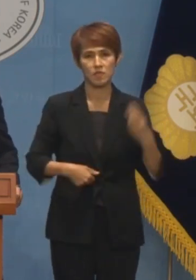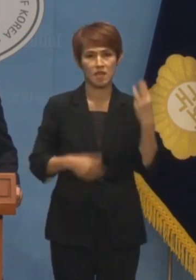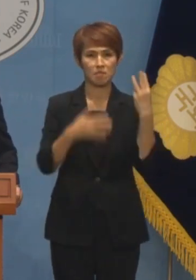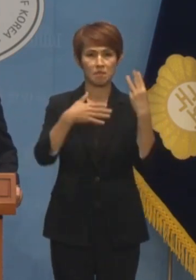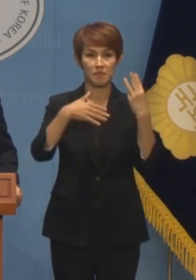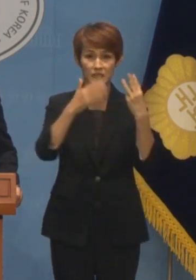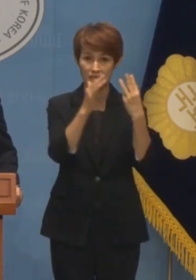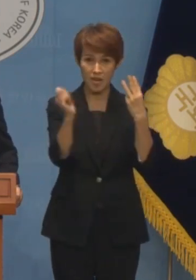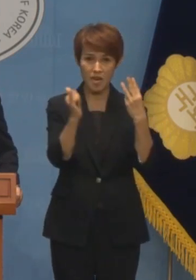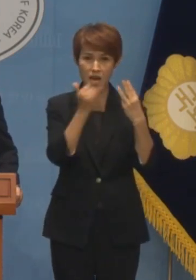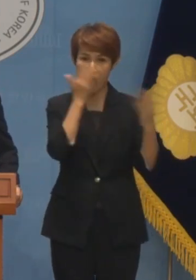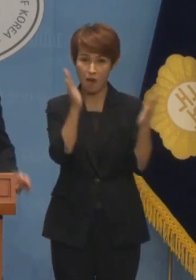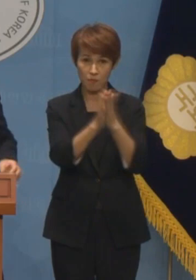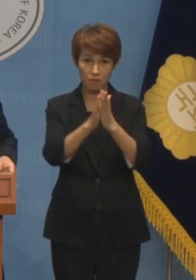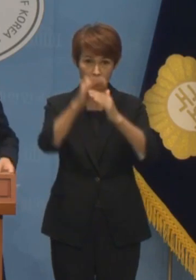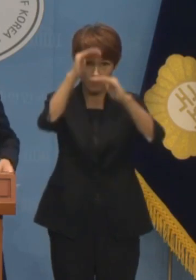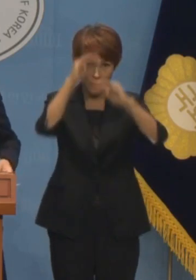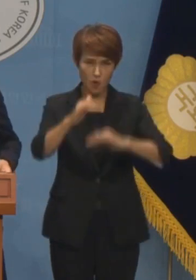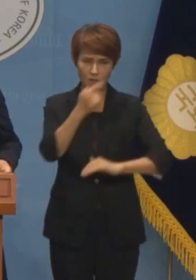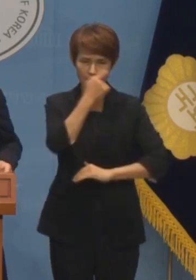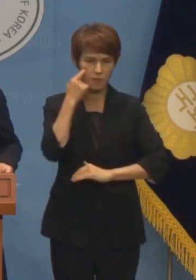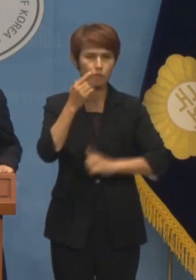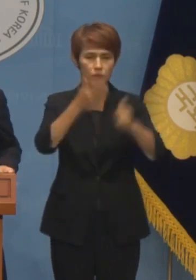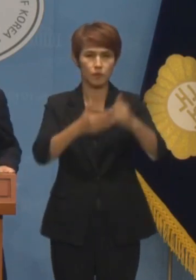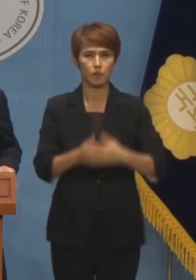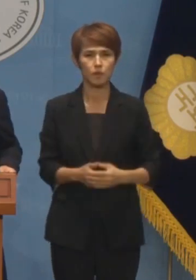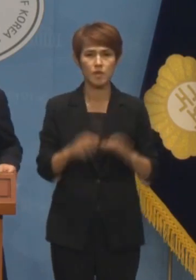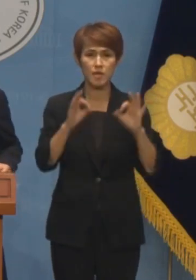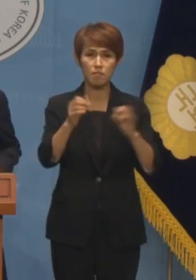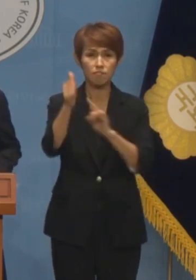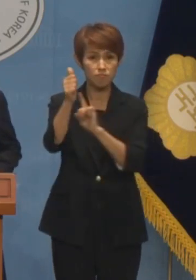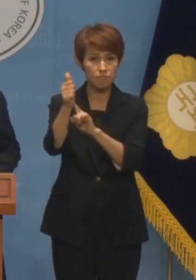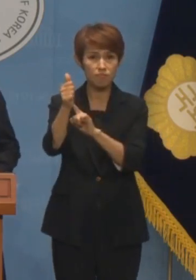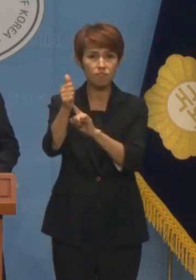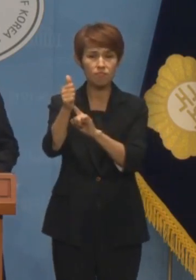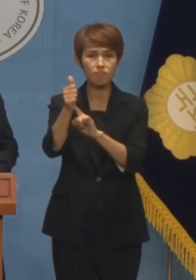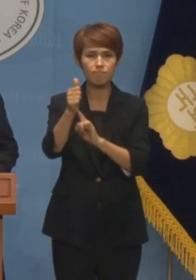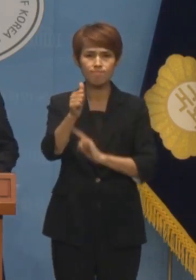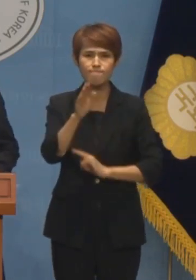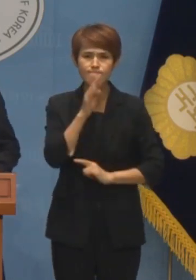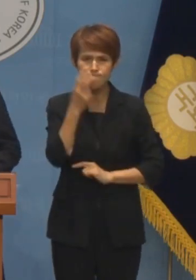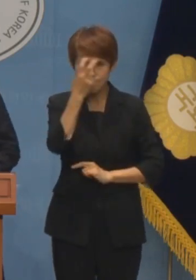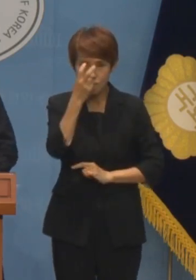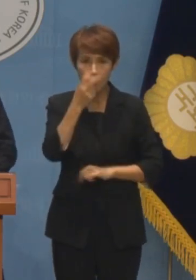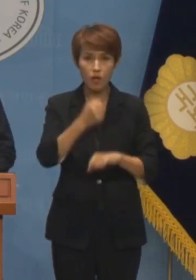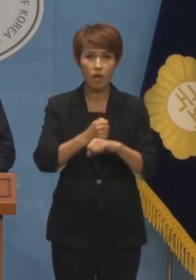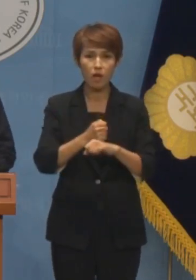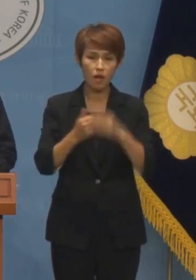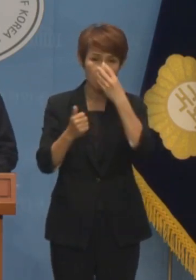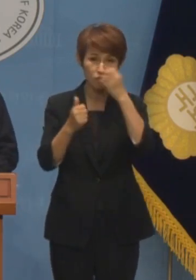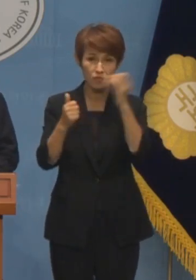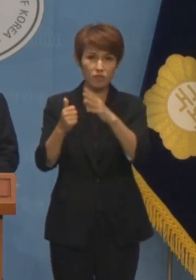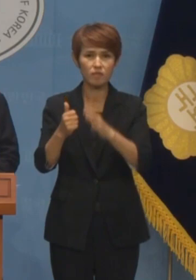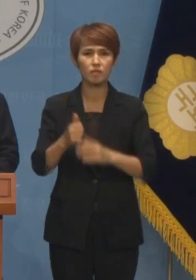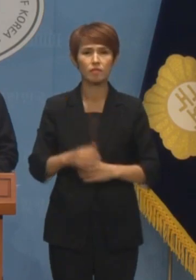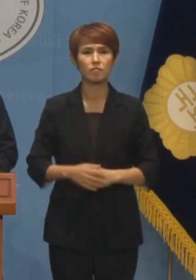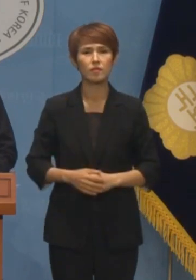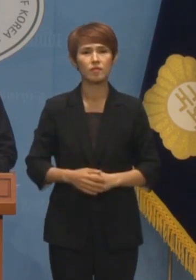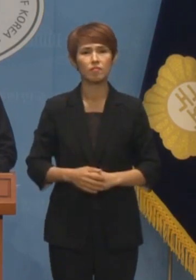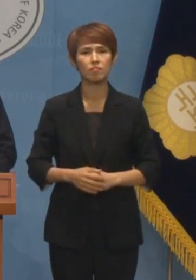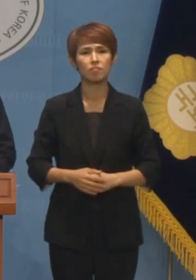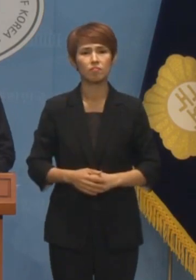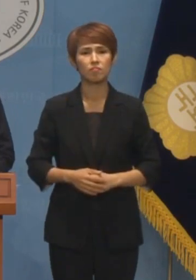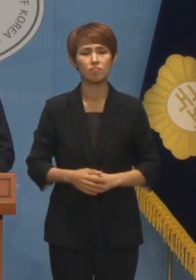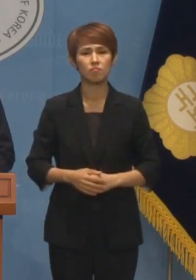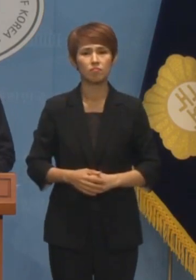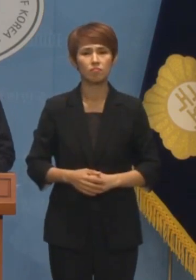합니다. 김기현 변호사의 팩트체크를 고의로 무시하고 묻지마식 폭로를 한 게 얼마나 위험한